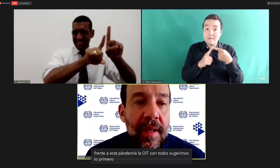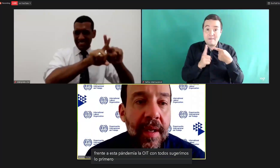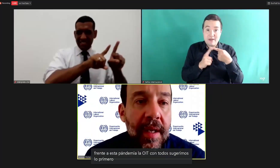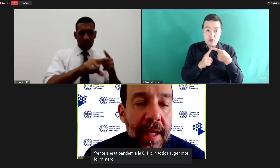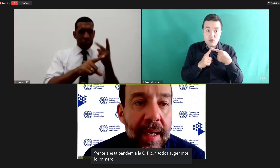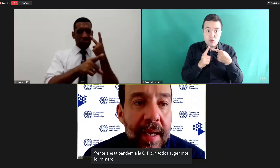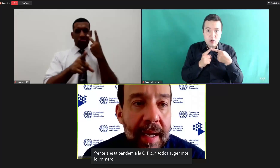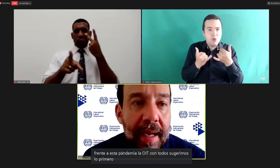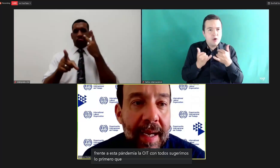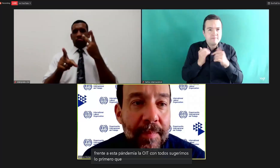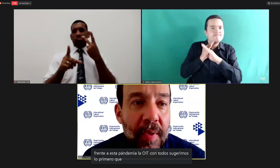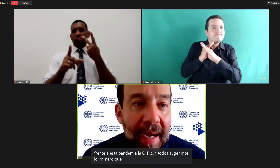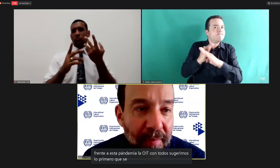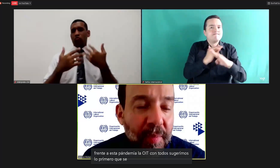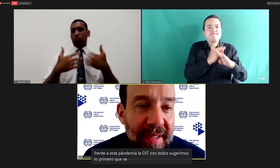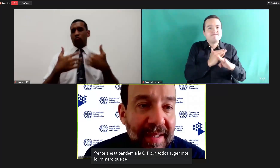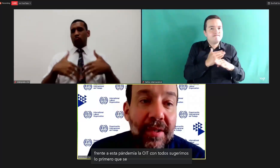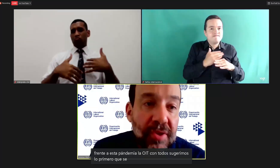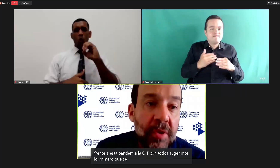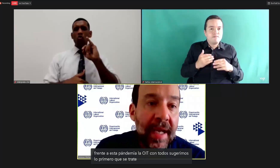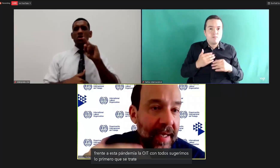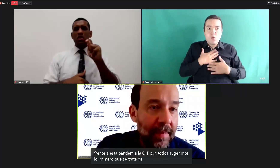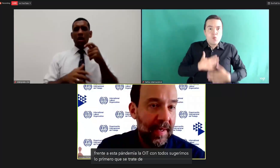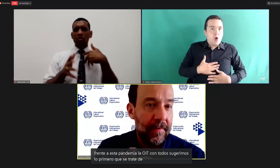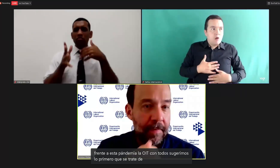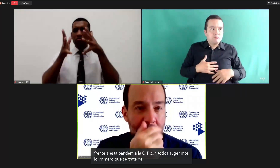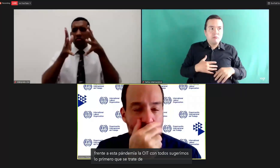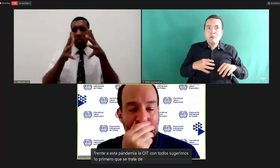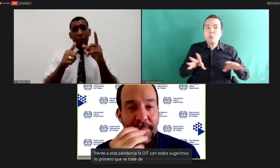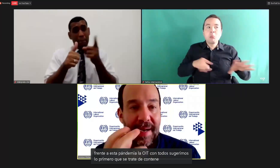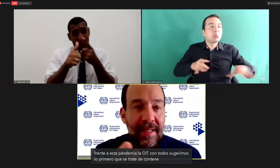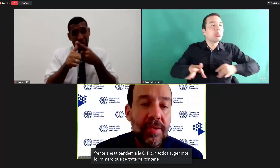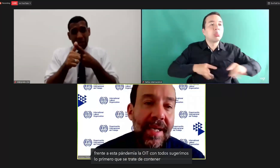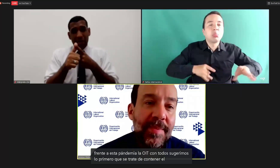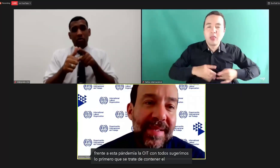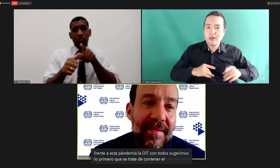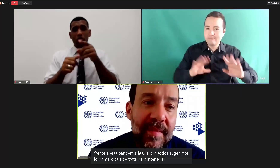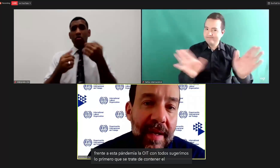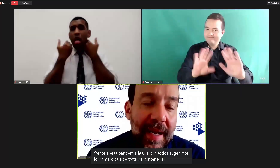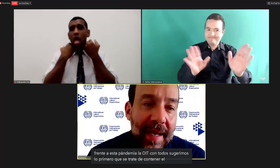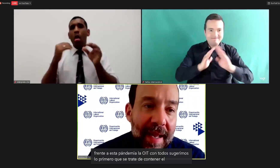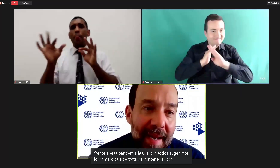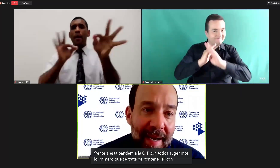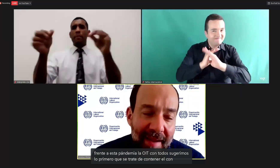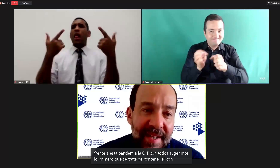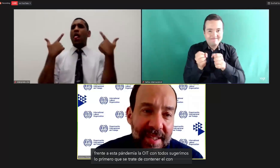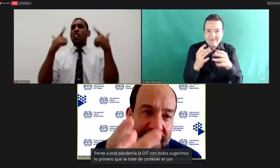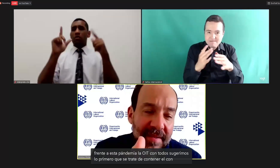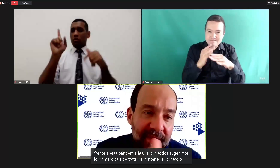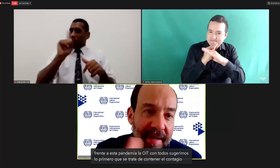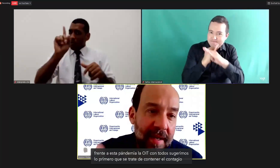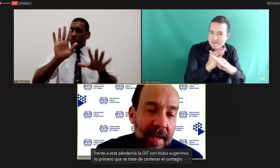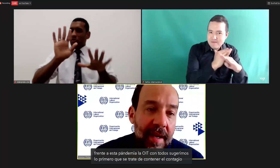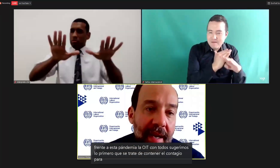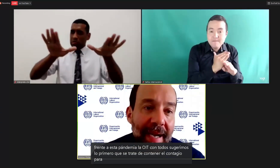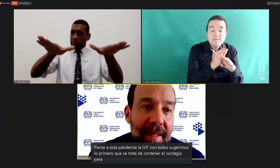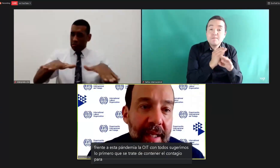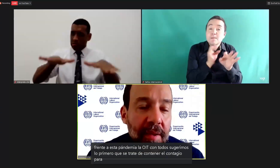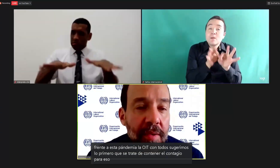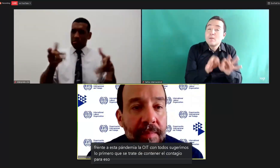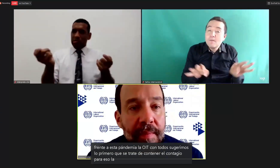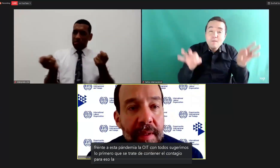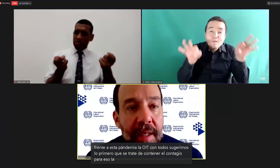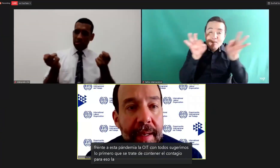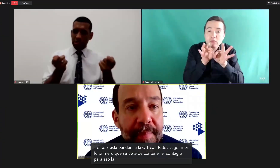contagio, es muy importante que no se contagie el empleo, ¿no? Y para eso la clave es preservar